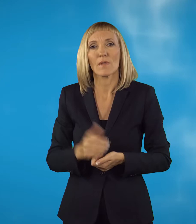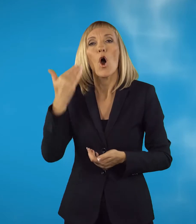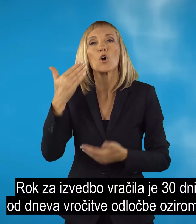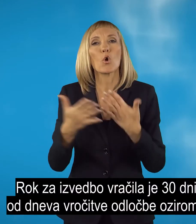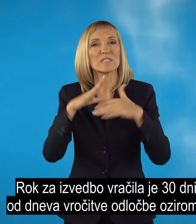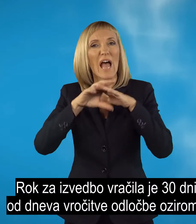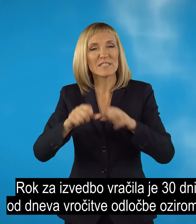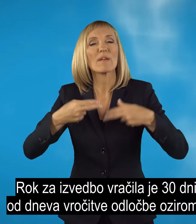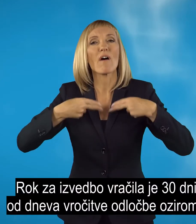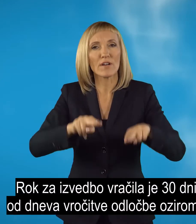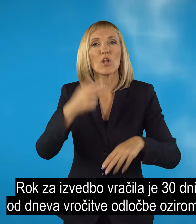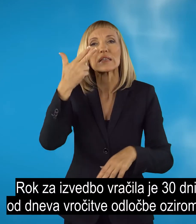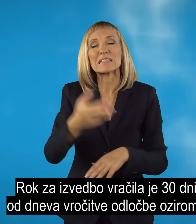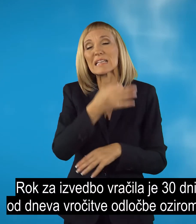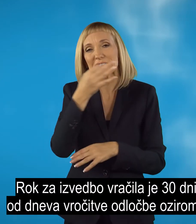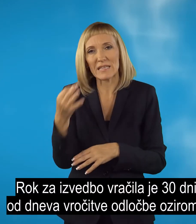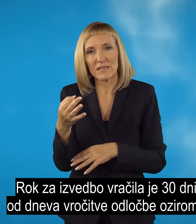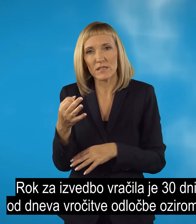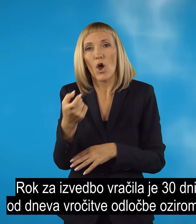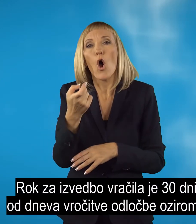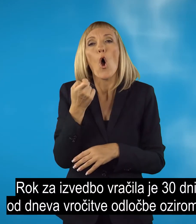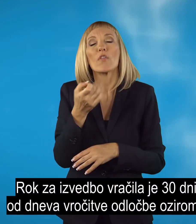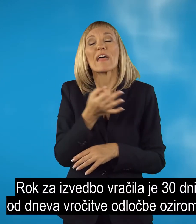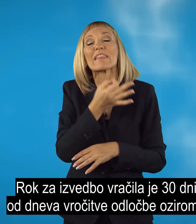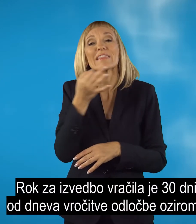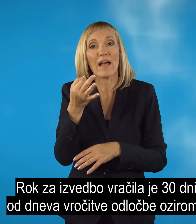Rok za izvedbo vračila je 30 dni od dneva vročitve odločbe